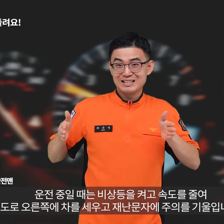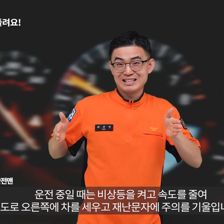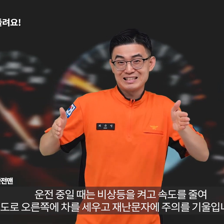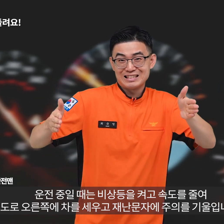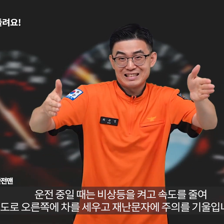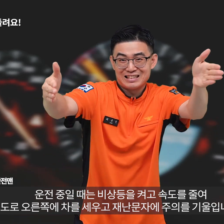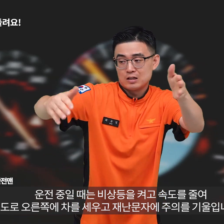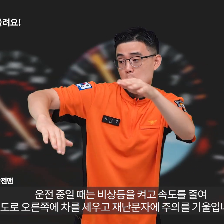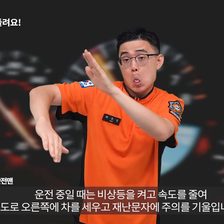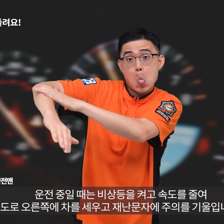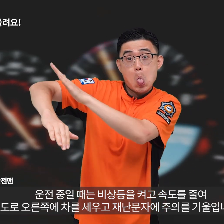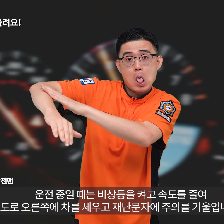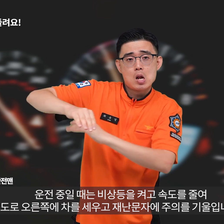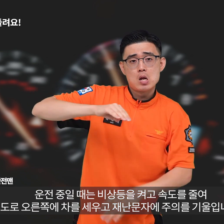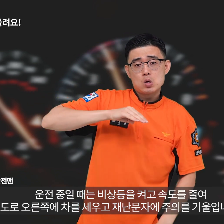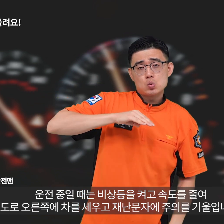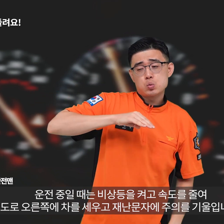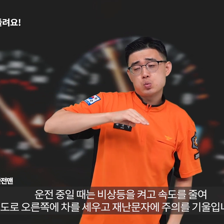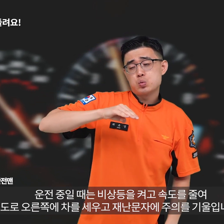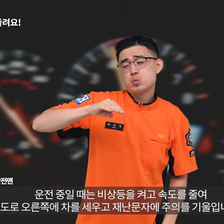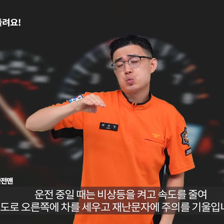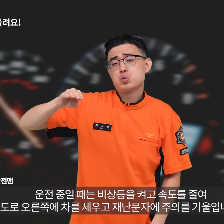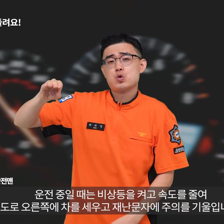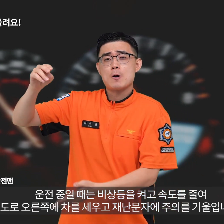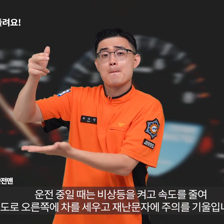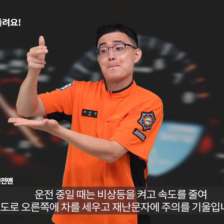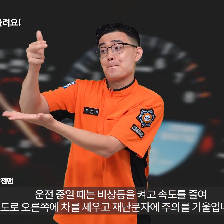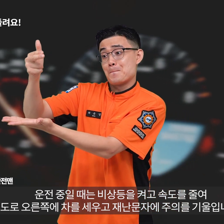오른쪽에 차를 세우고 재난 문자에 주의를 기울입니다.